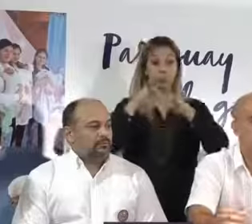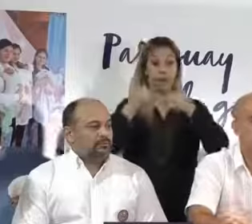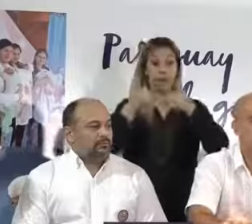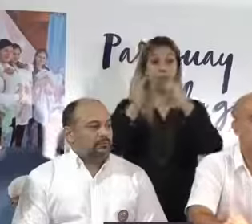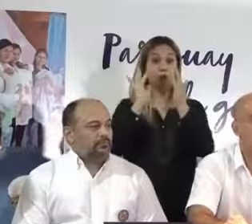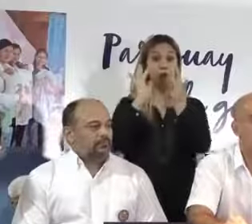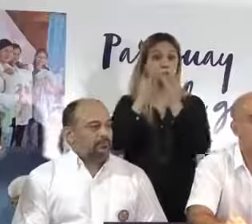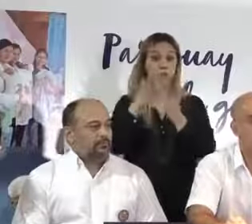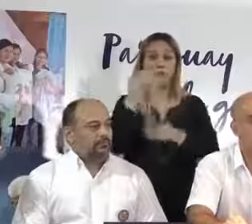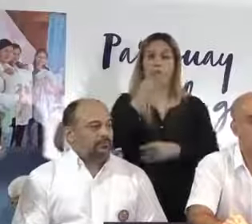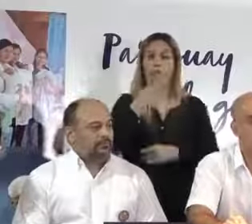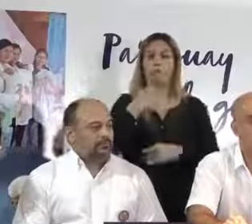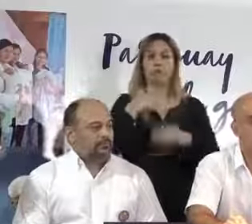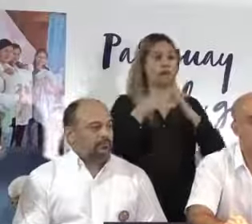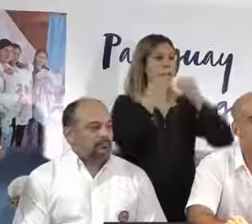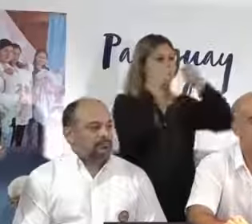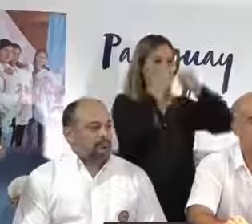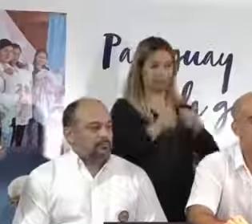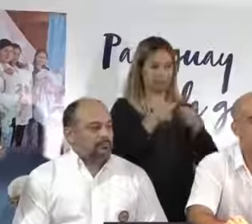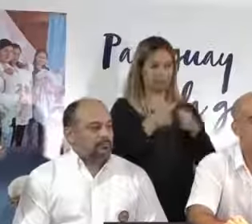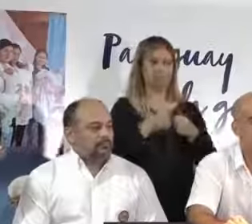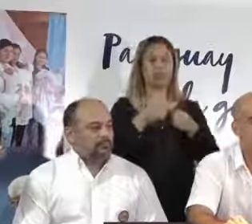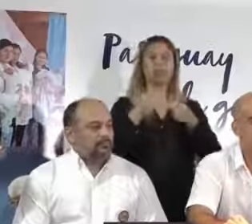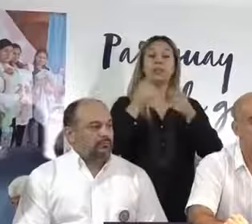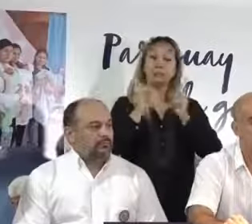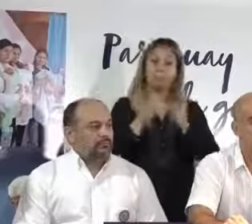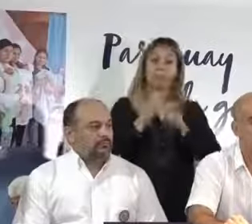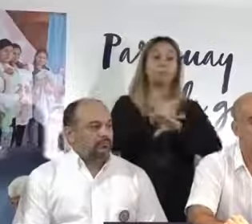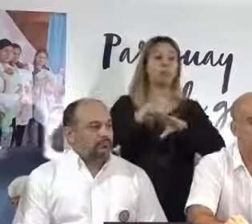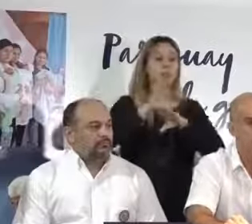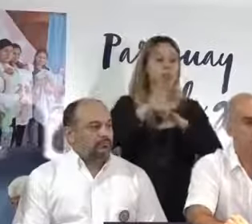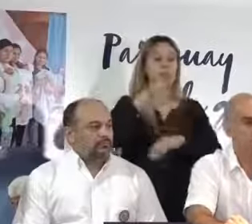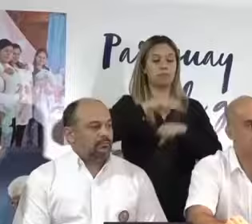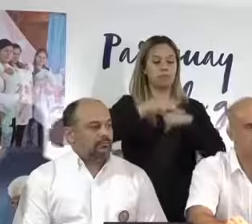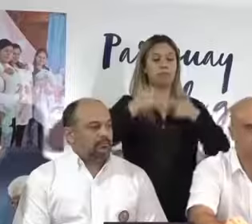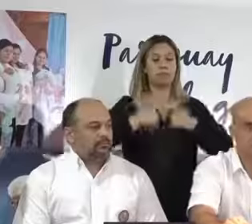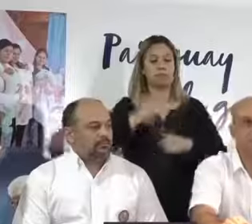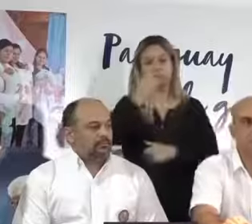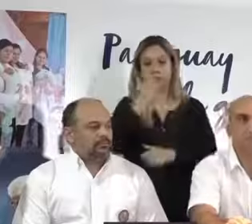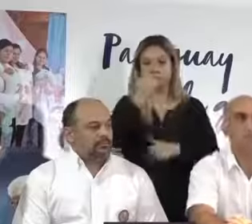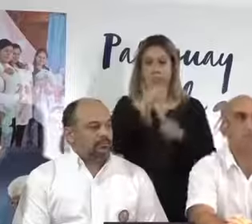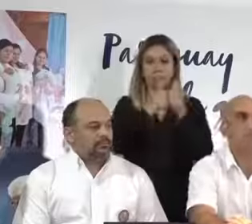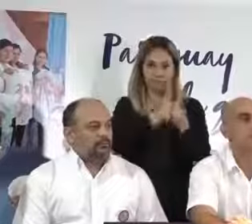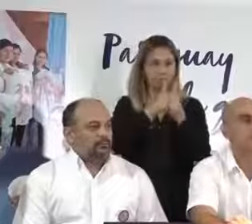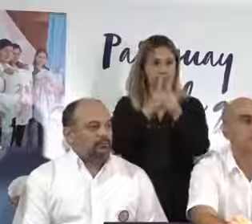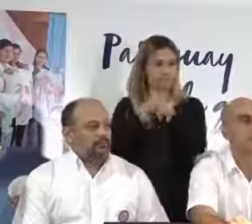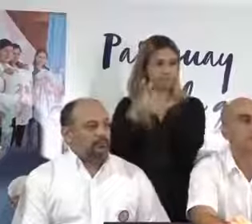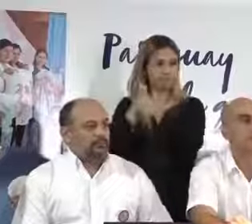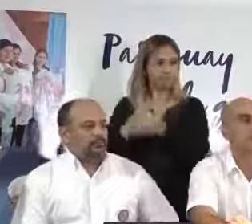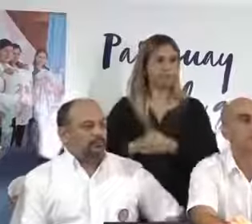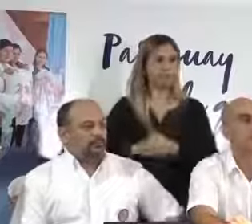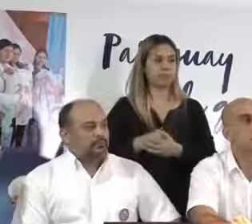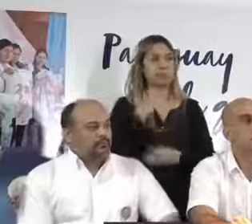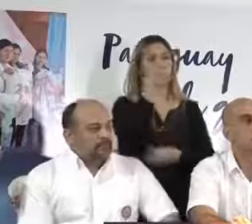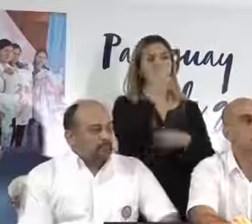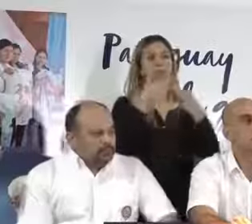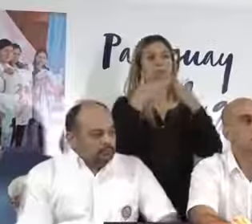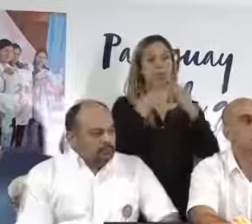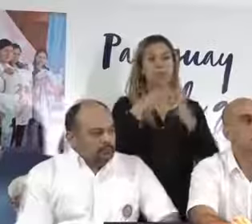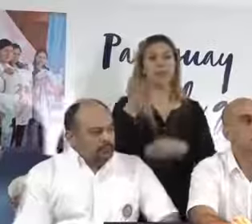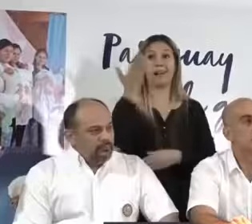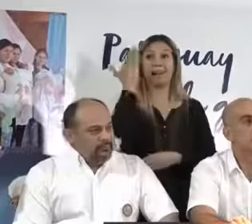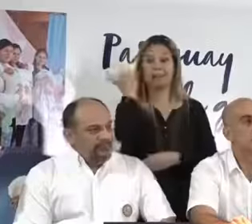otras medidas, ¿verdad? Y la vigilancia continua por parte del Ministerio de Salud. Ministro, entre ayer y hoy el propio